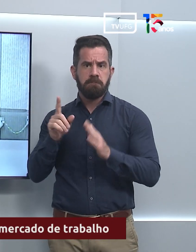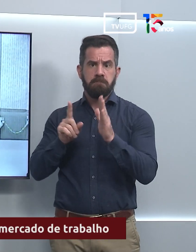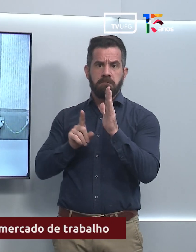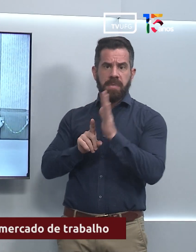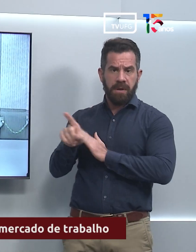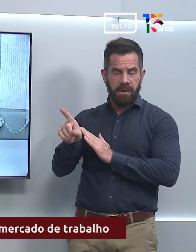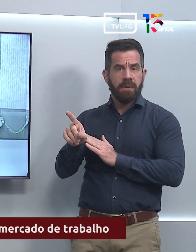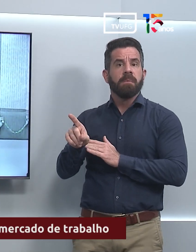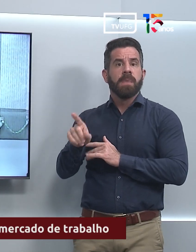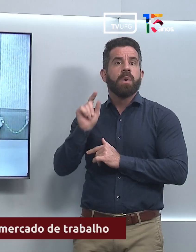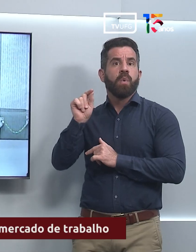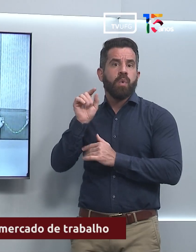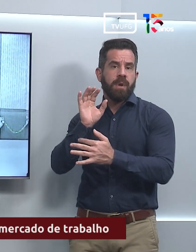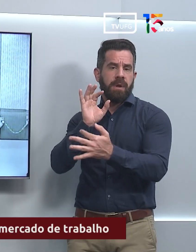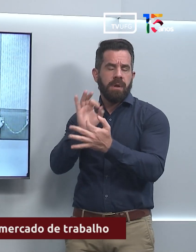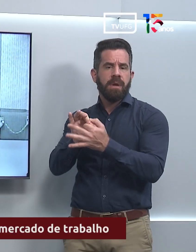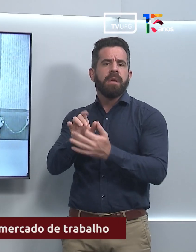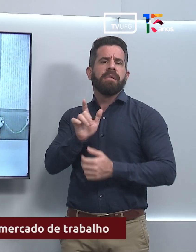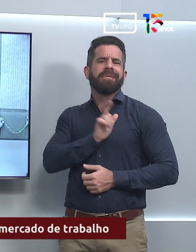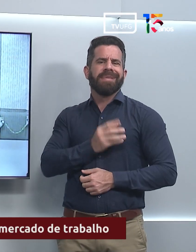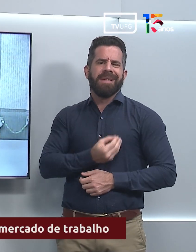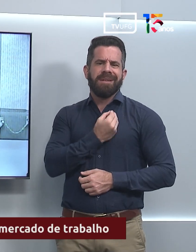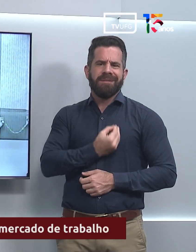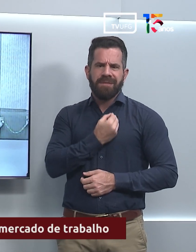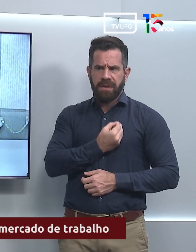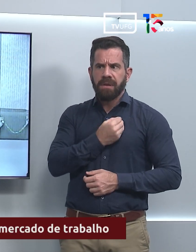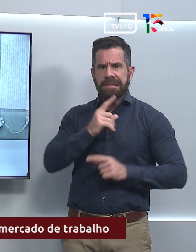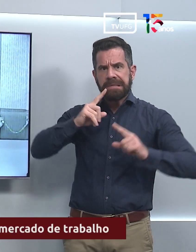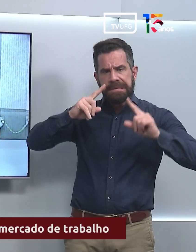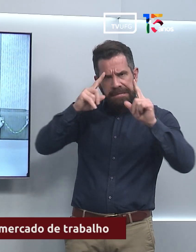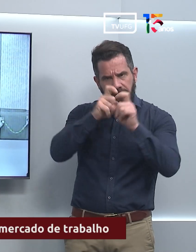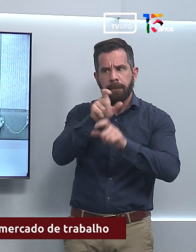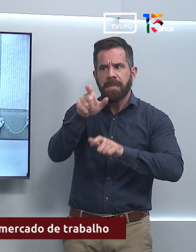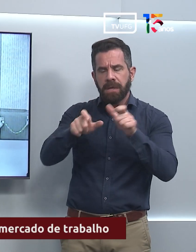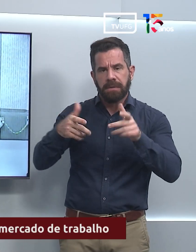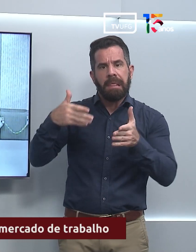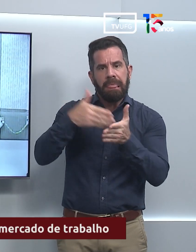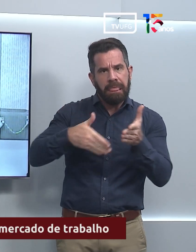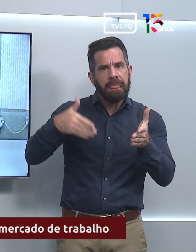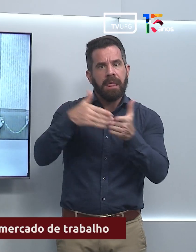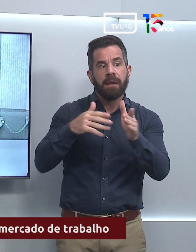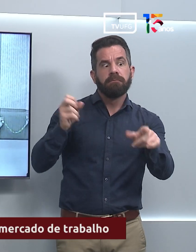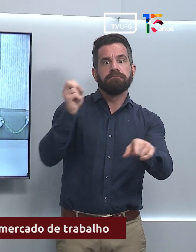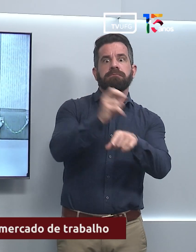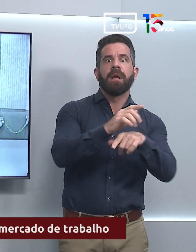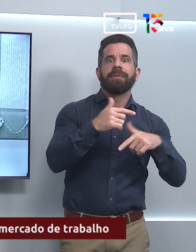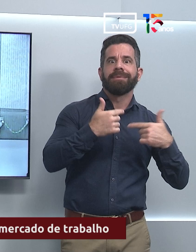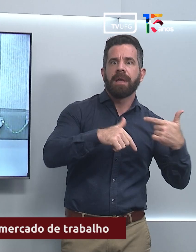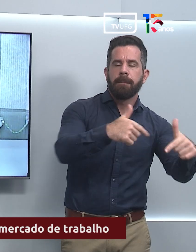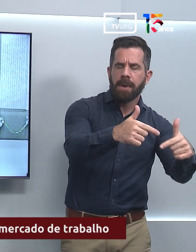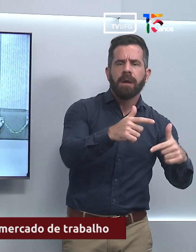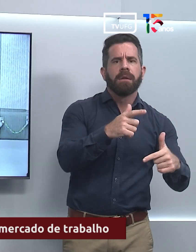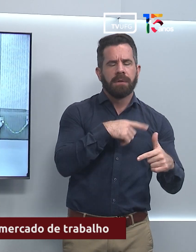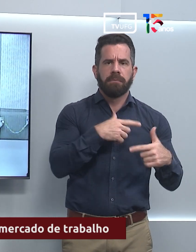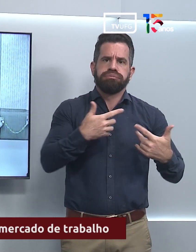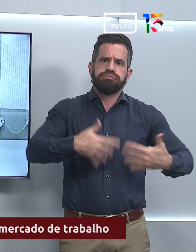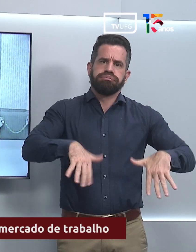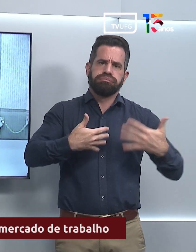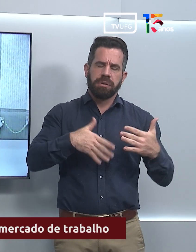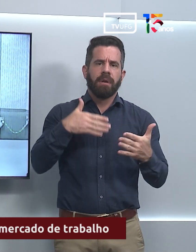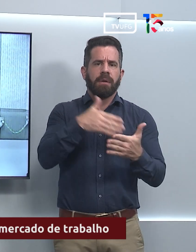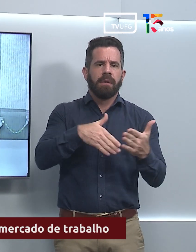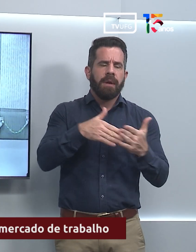números que a gente colocou. Já existe uma dificuldade da inserção de pessoas com deficiência, no mercado de trabalho, muitas barreiras,